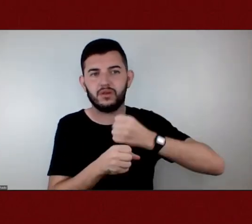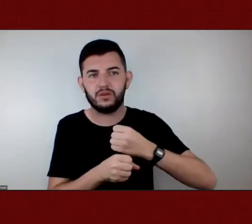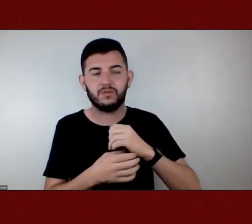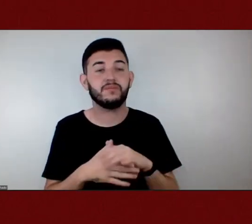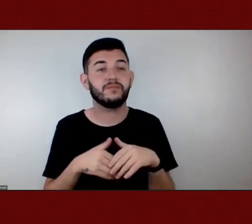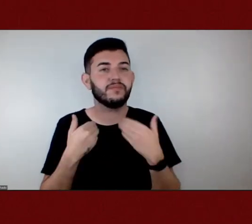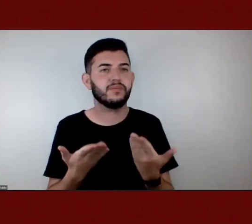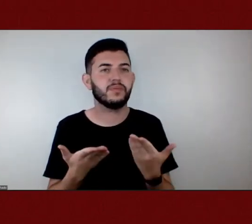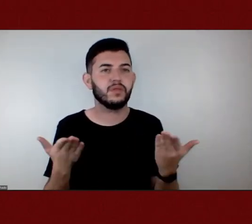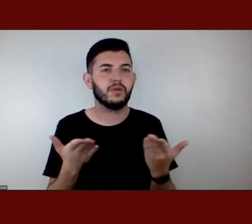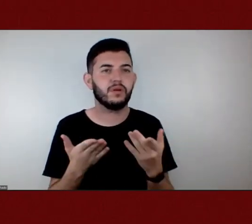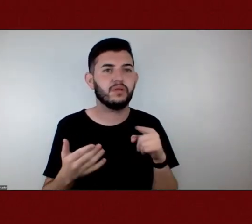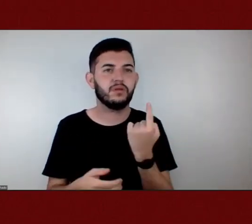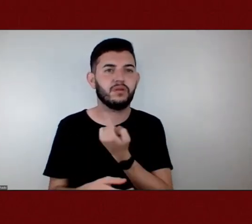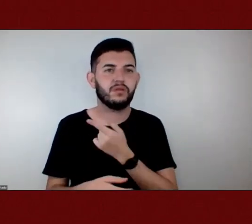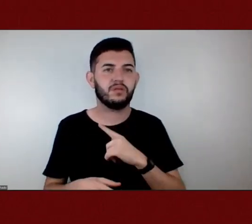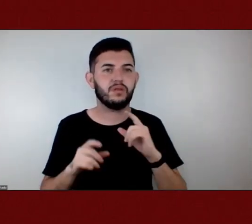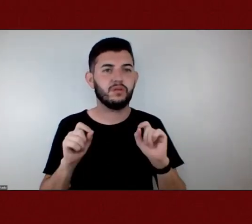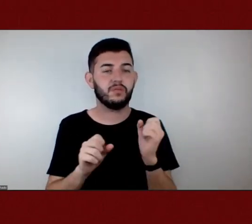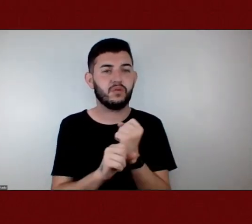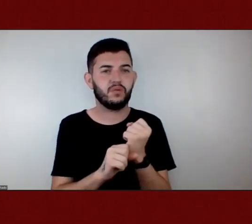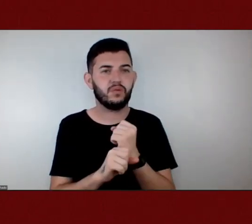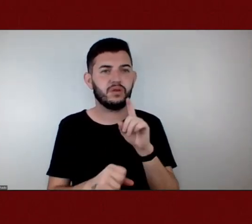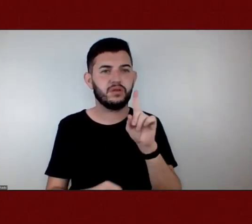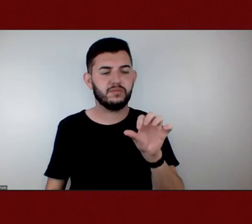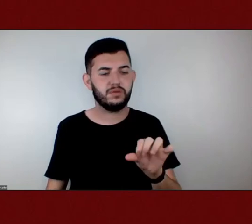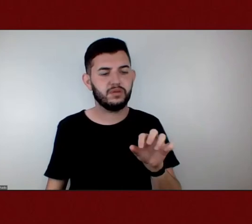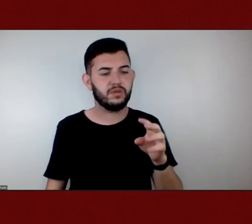Consideremos o ano de 1935,